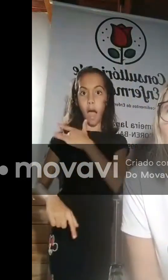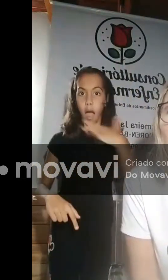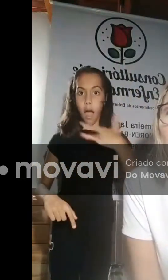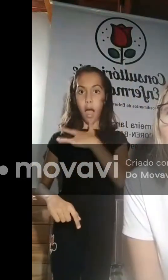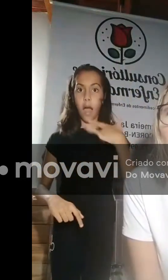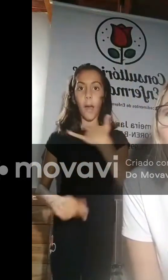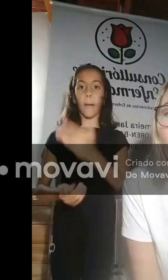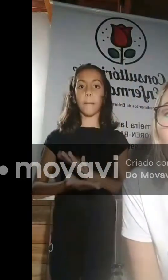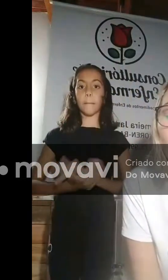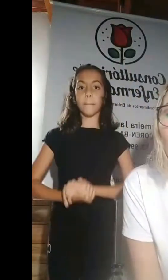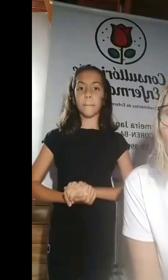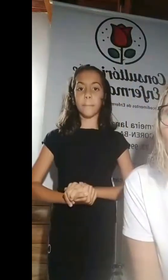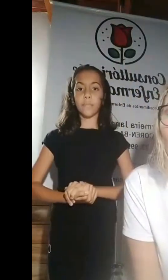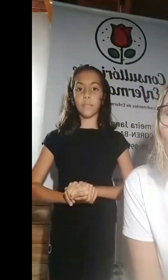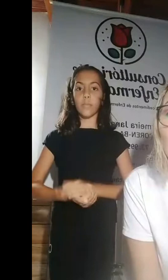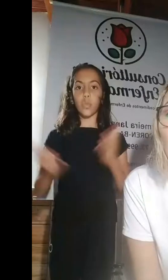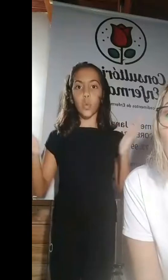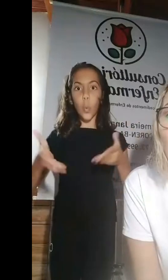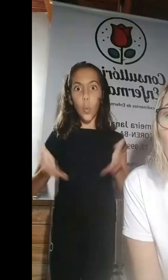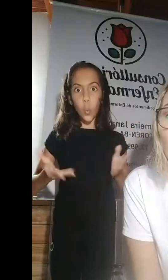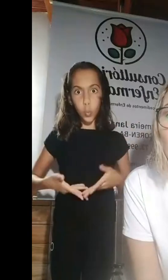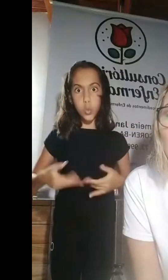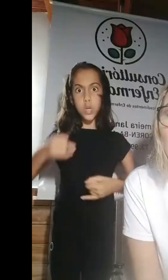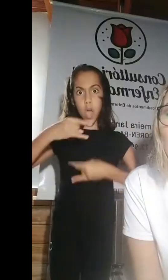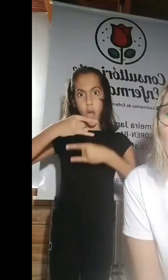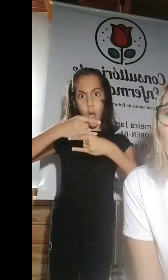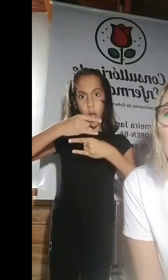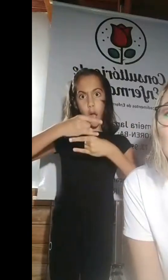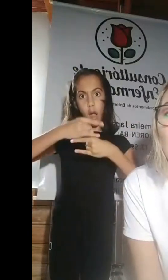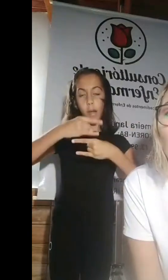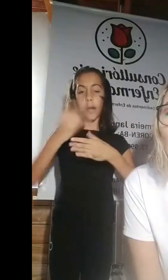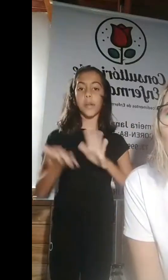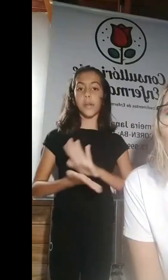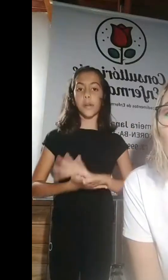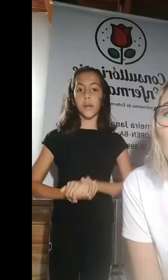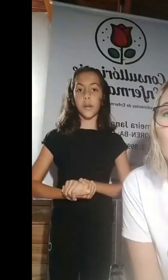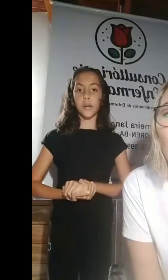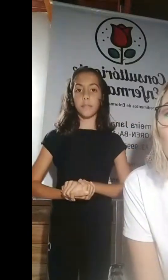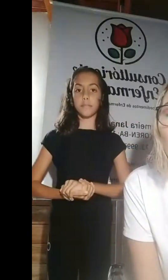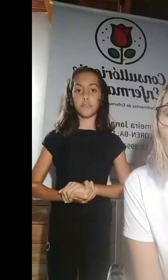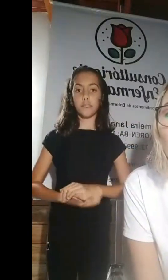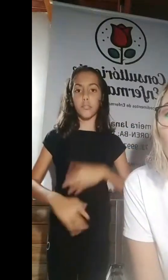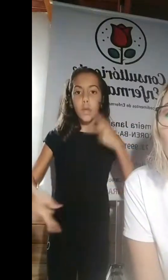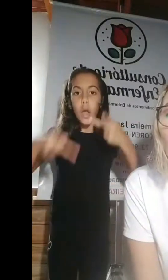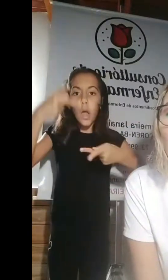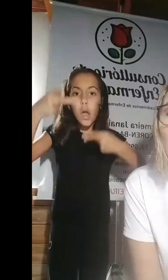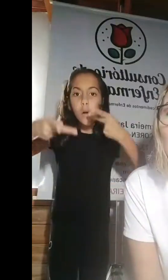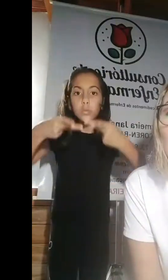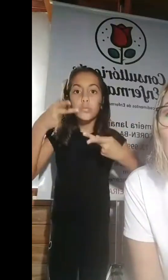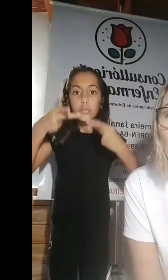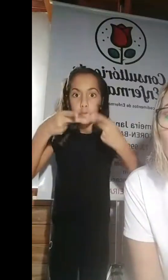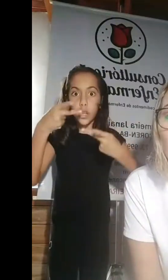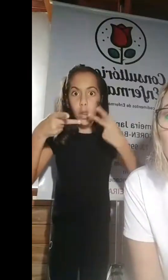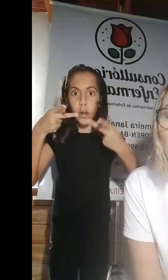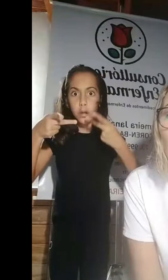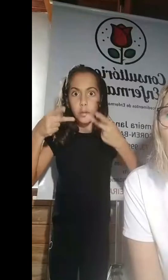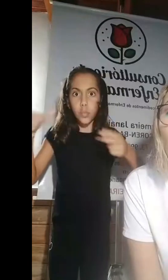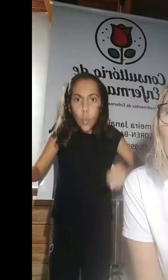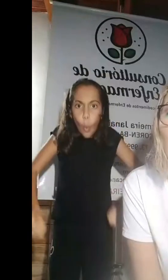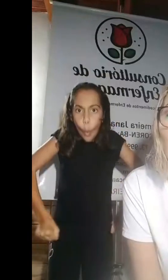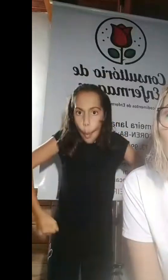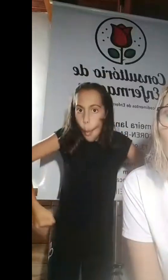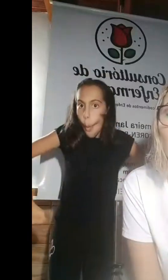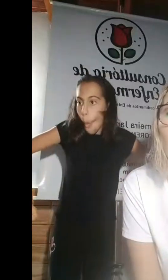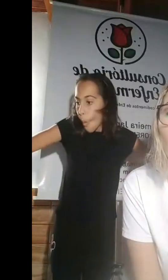hoje a nossa live, nós estaremos abordando o assunto sobre a obesidade e